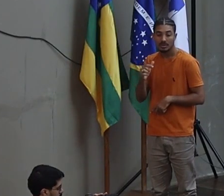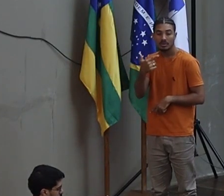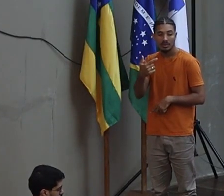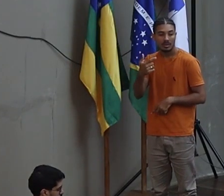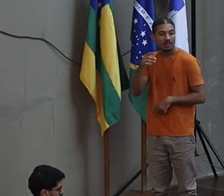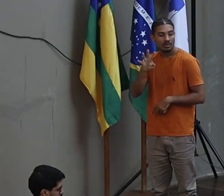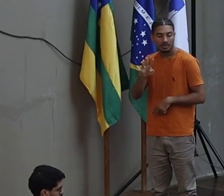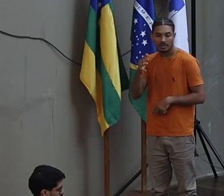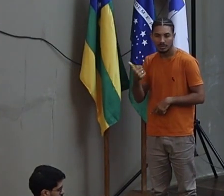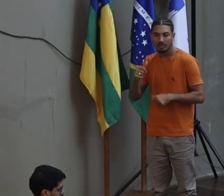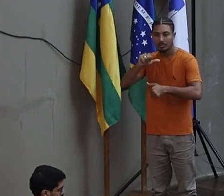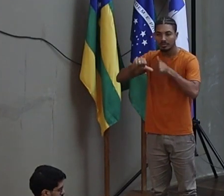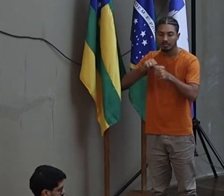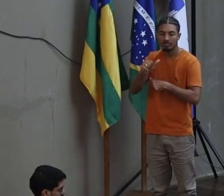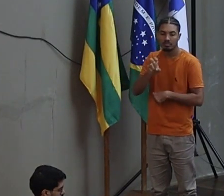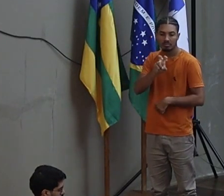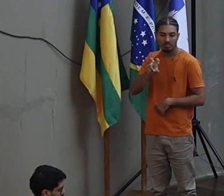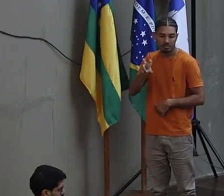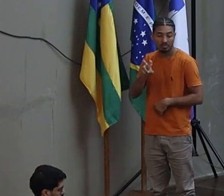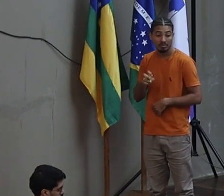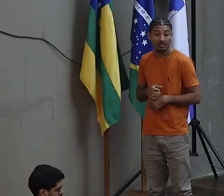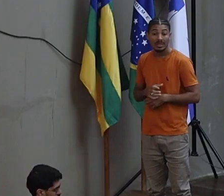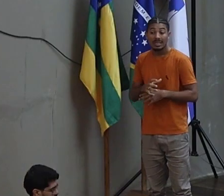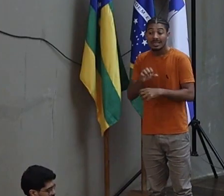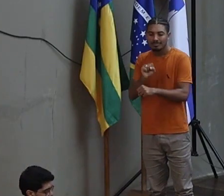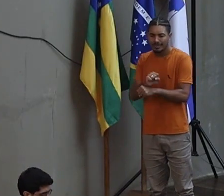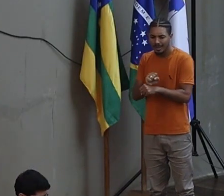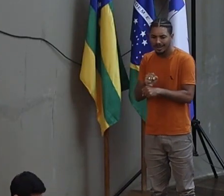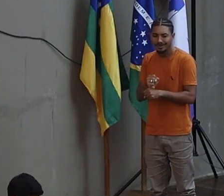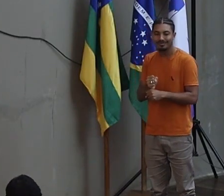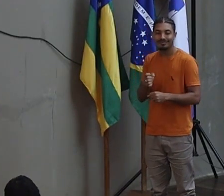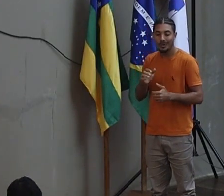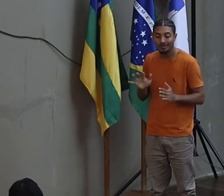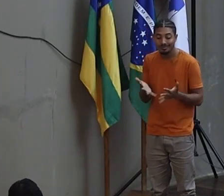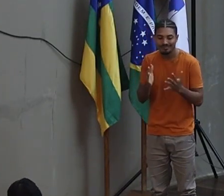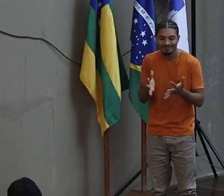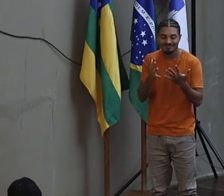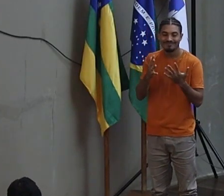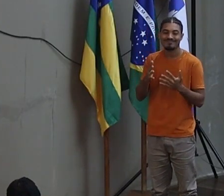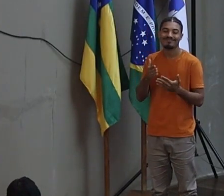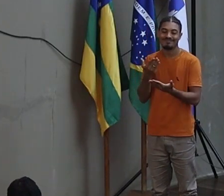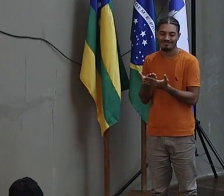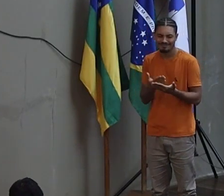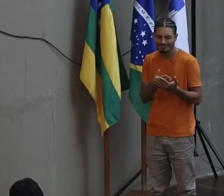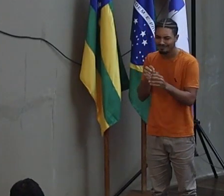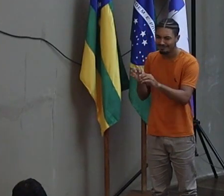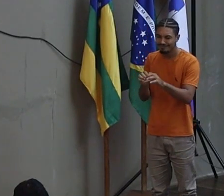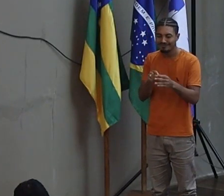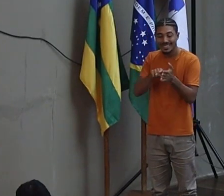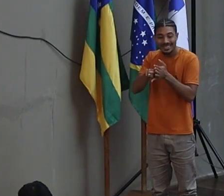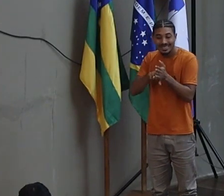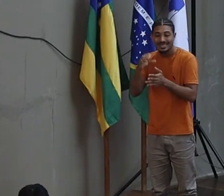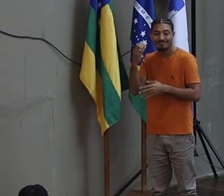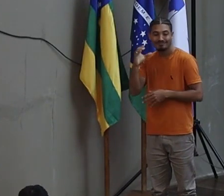que se transformou na PEC 55, que congelou os investimentos em educação, né, em pesquisa, em ciência,